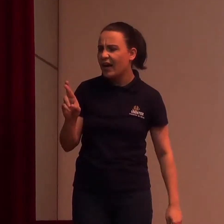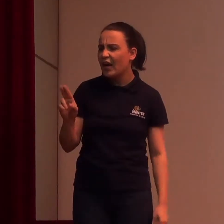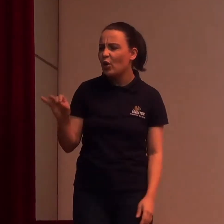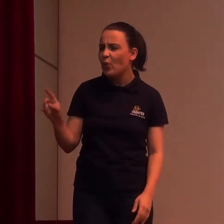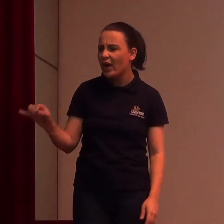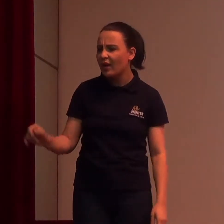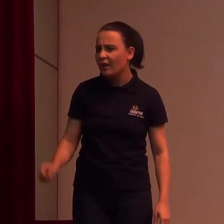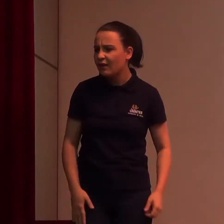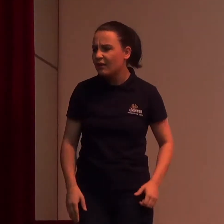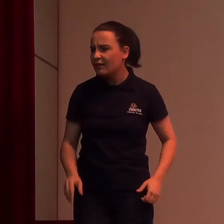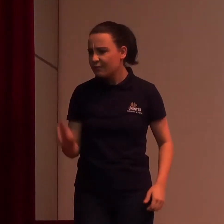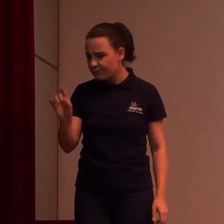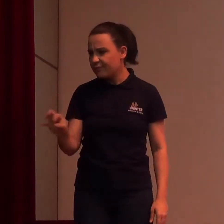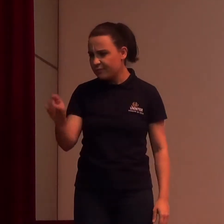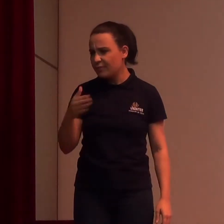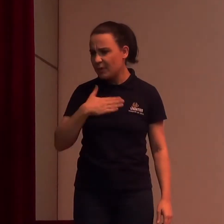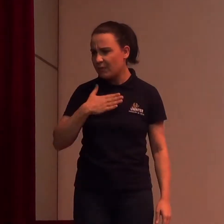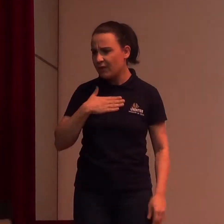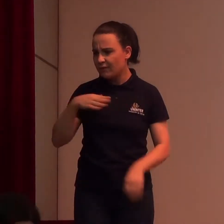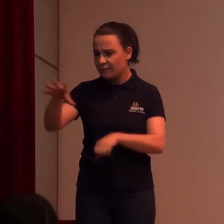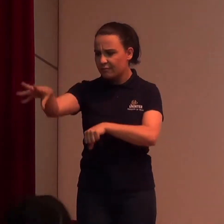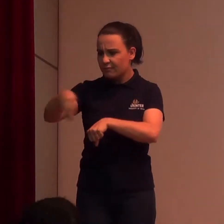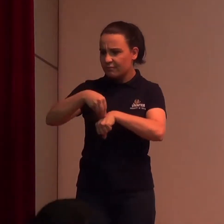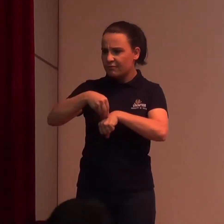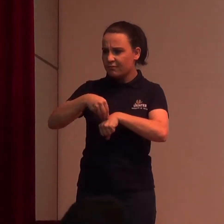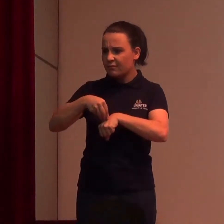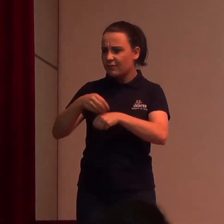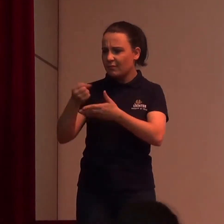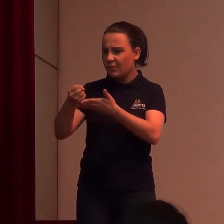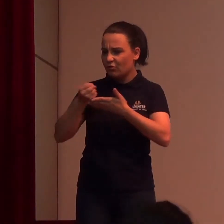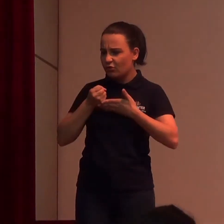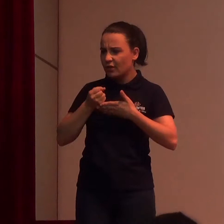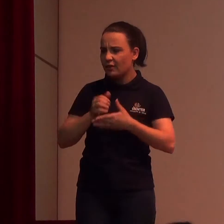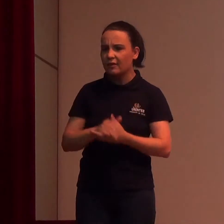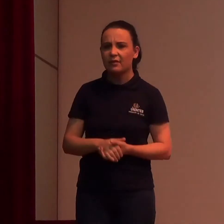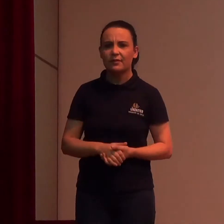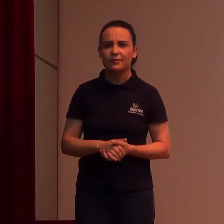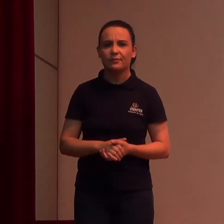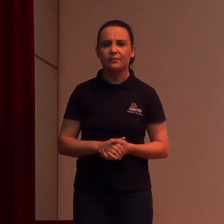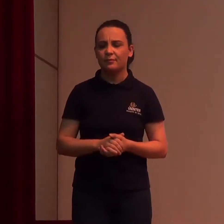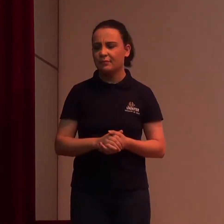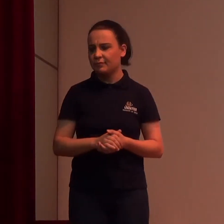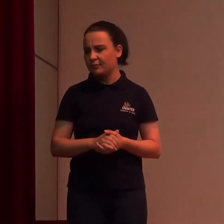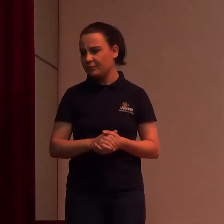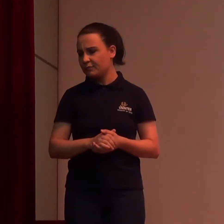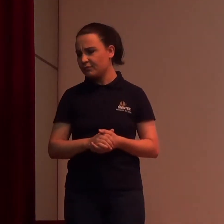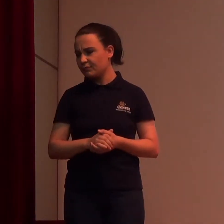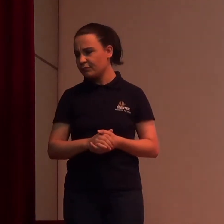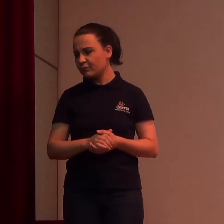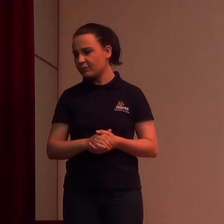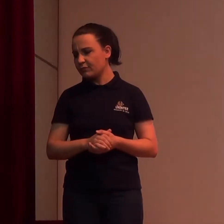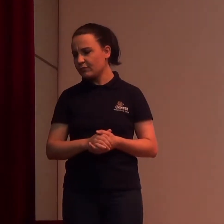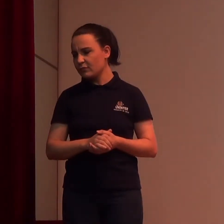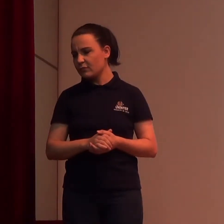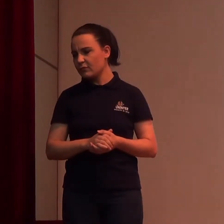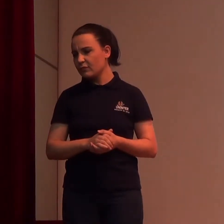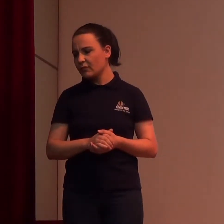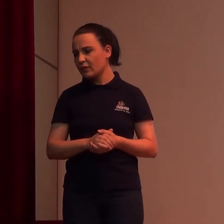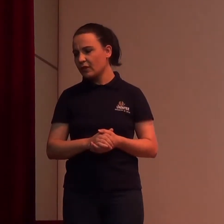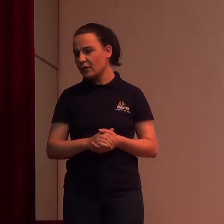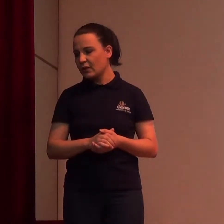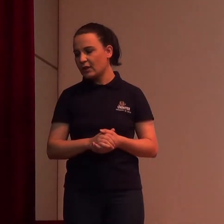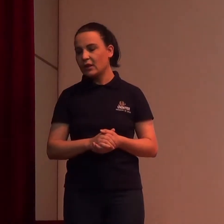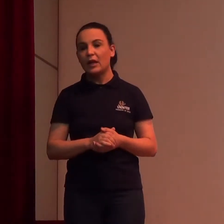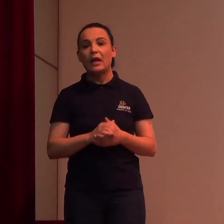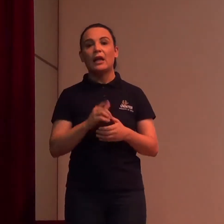acontecer no próximo mês. É, a gente escreveu também essa proposta, conseguimos captar e a gente conseguiu ter